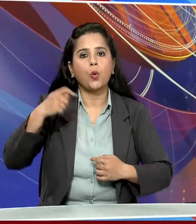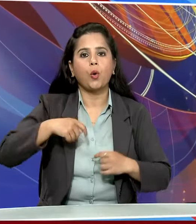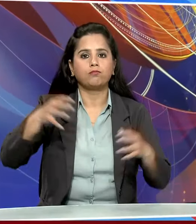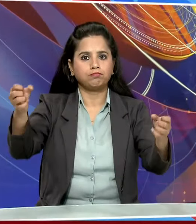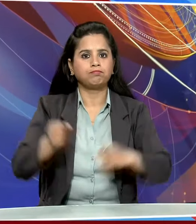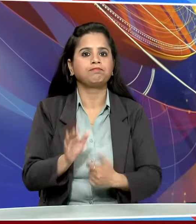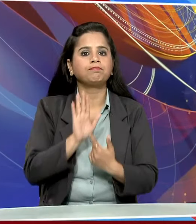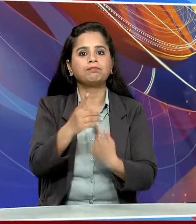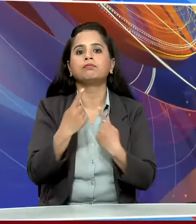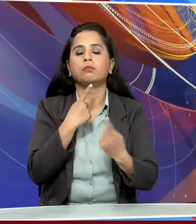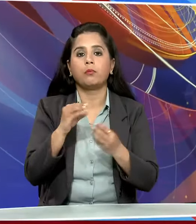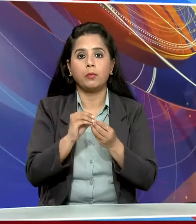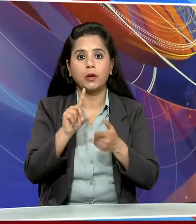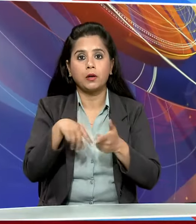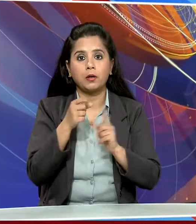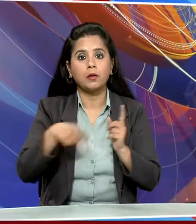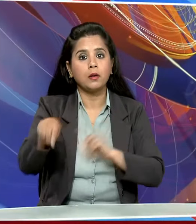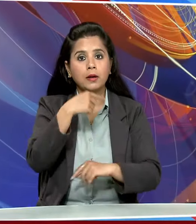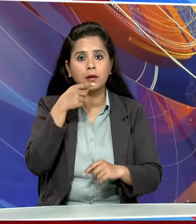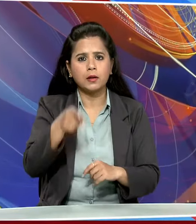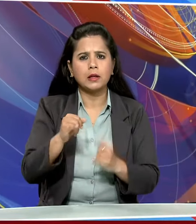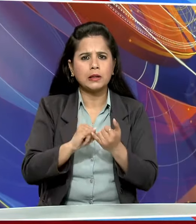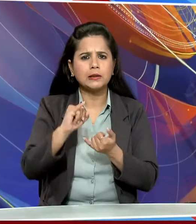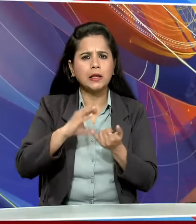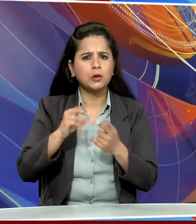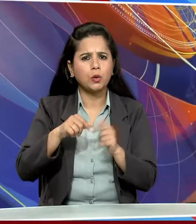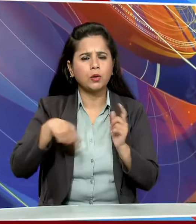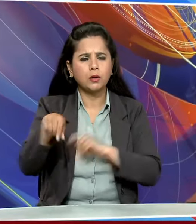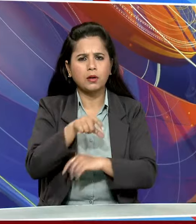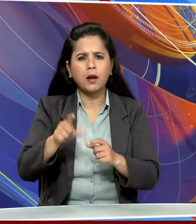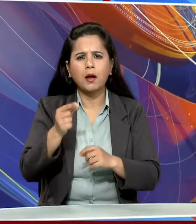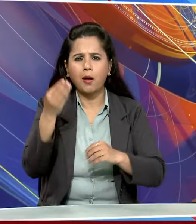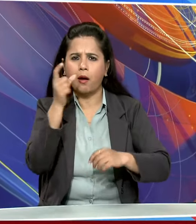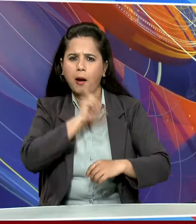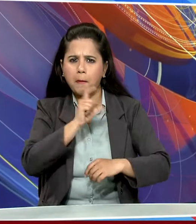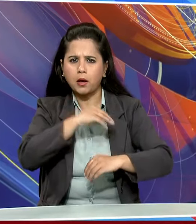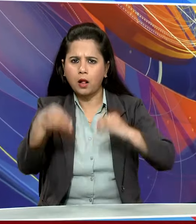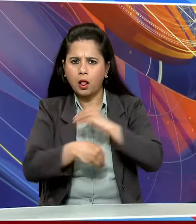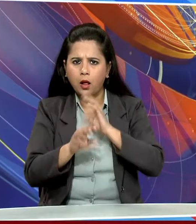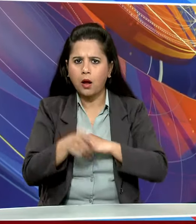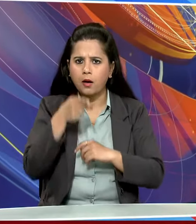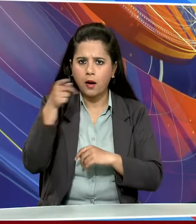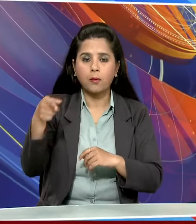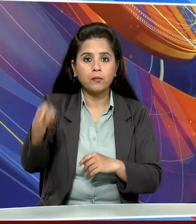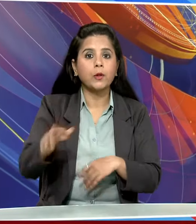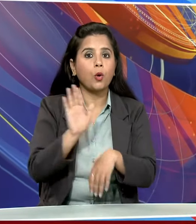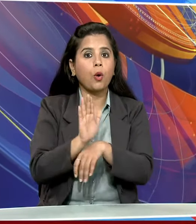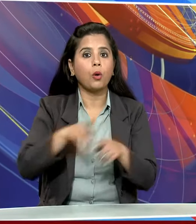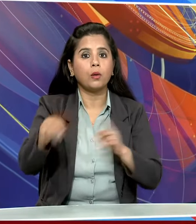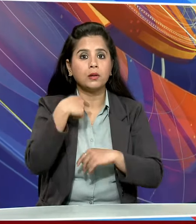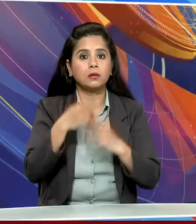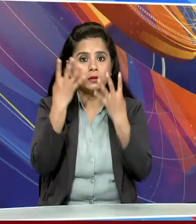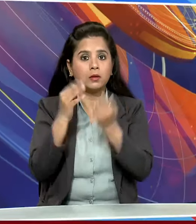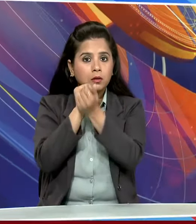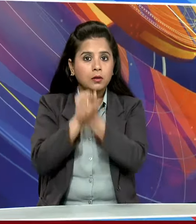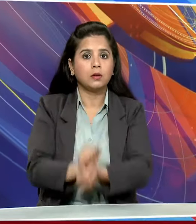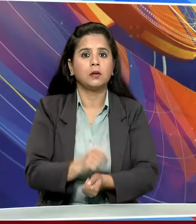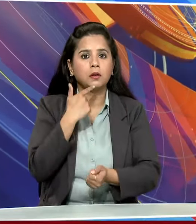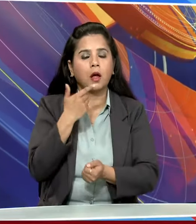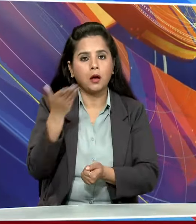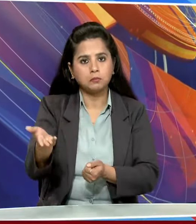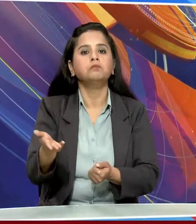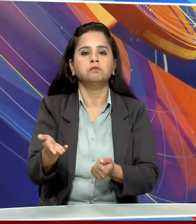पेशी। भाजपा ने सिसोदिया पर कमीशन खोरी का लगाया आरोप, वहीं कांग्रेस ने किया गिरफ्तारी का